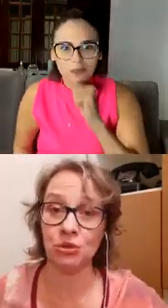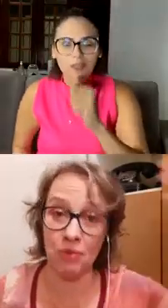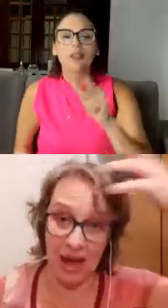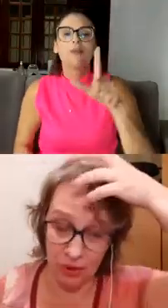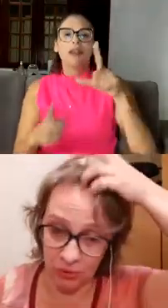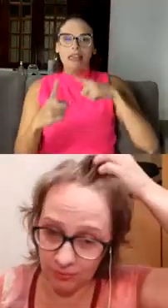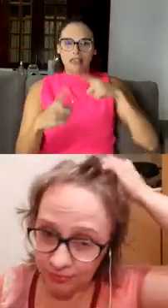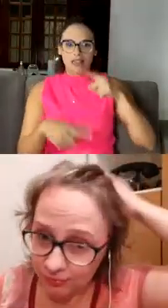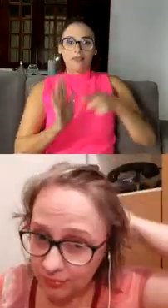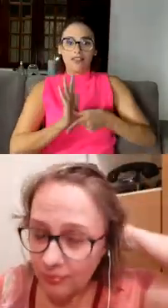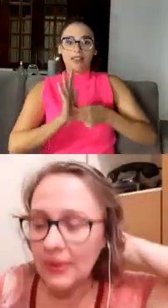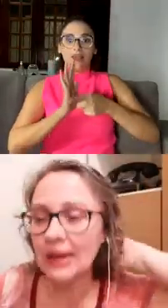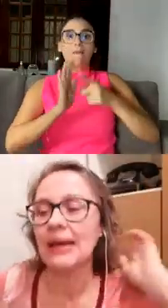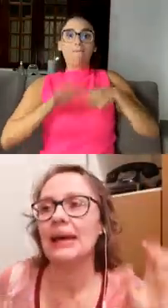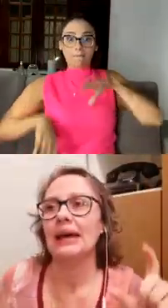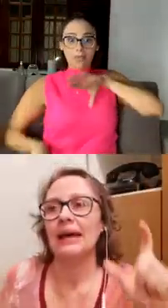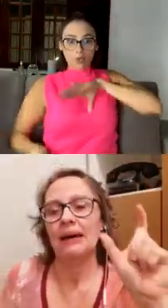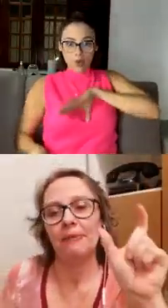pós-menstrual,